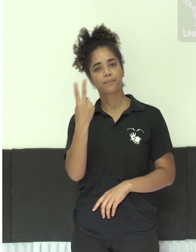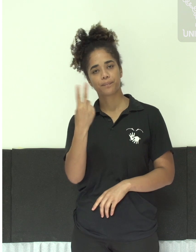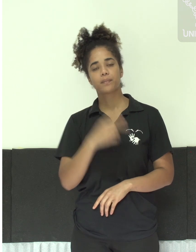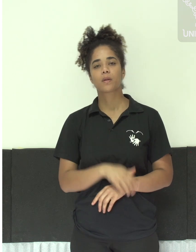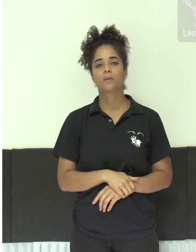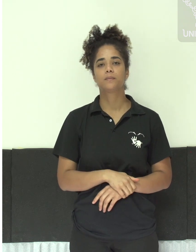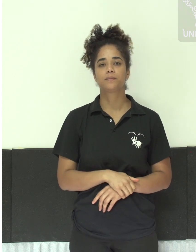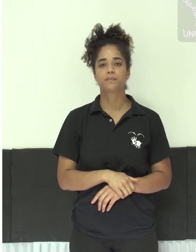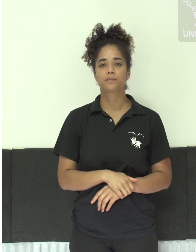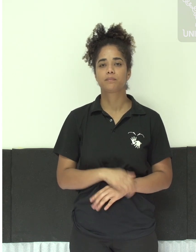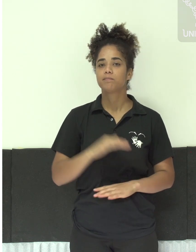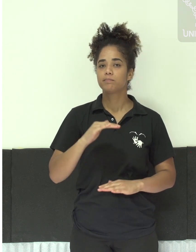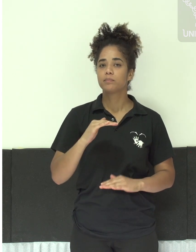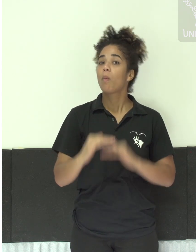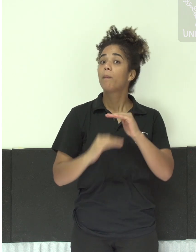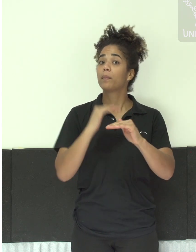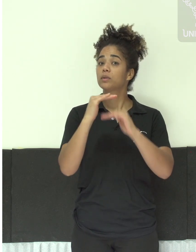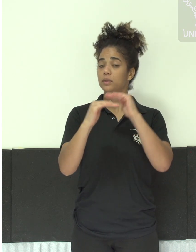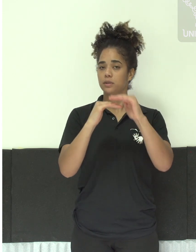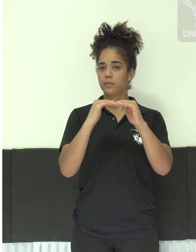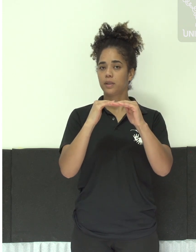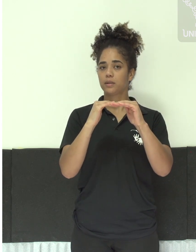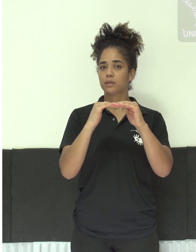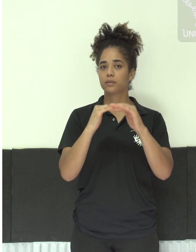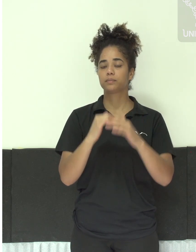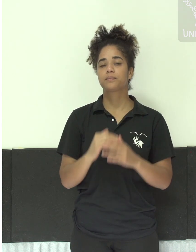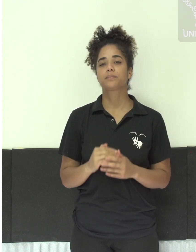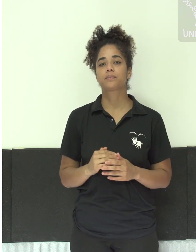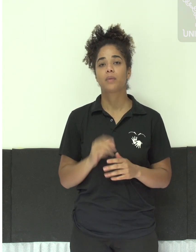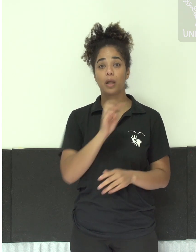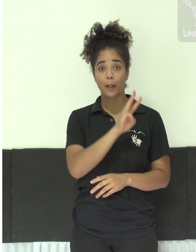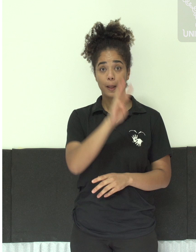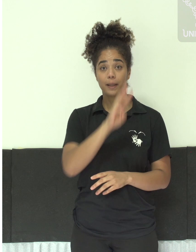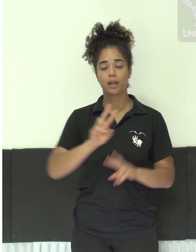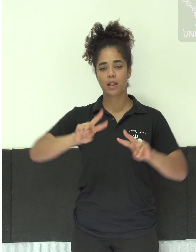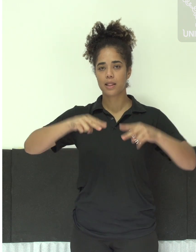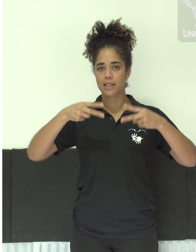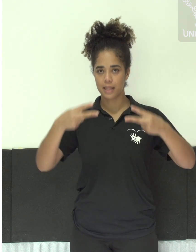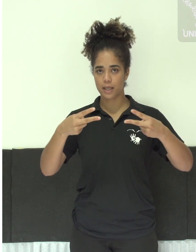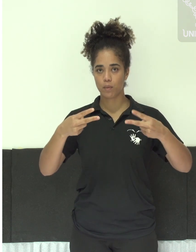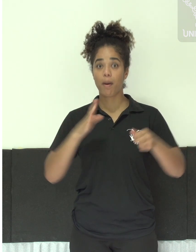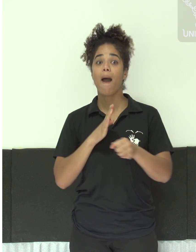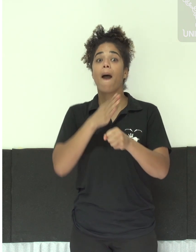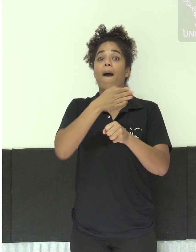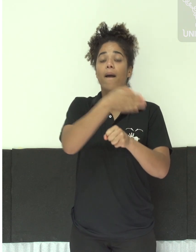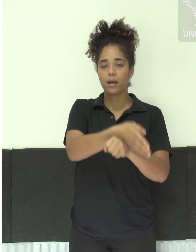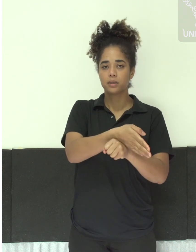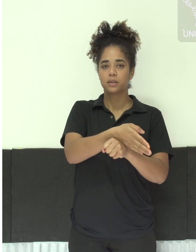11.2. Os procedimentos para acesso ao formulário